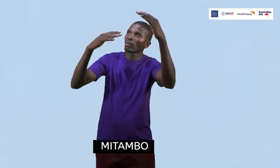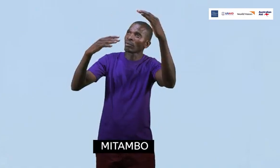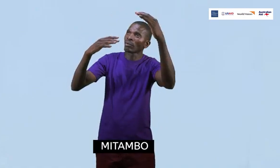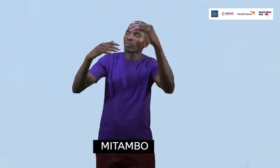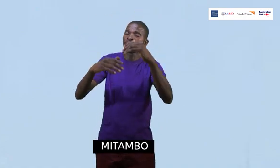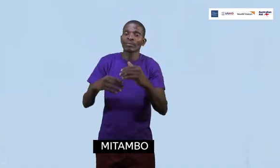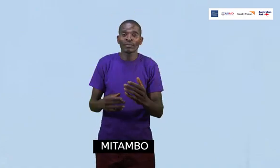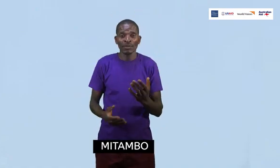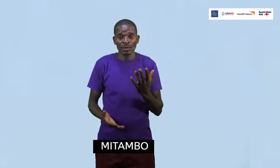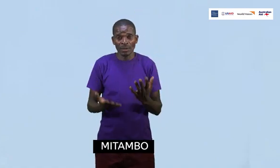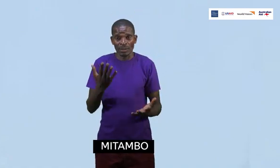Mitambo.